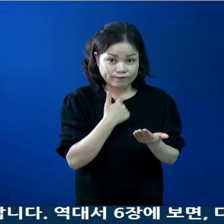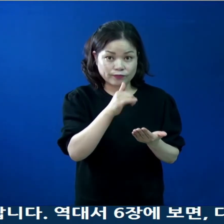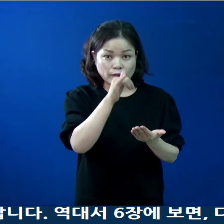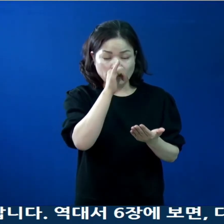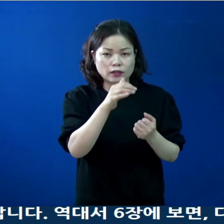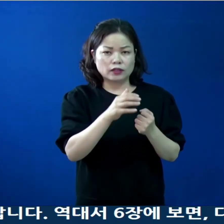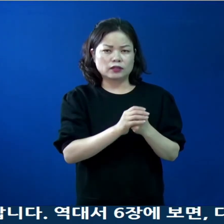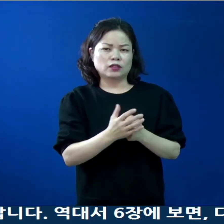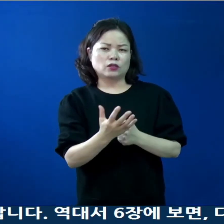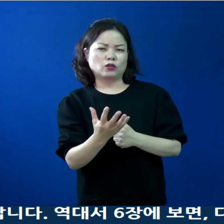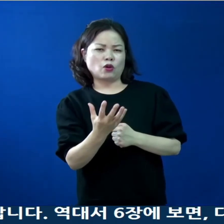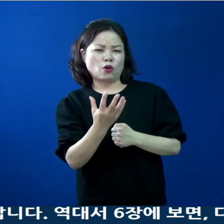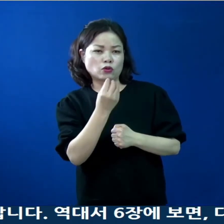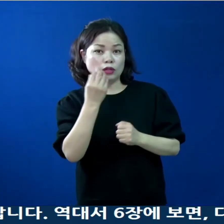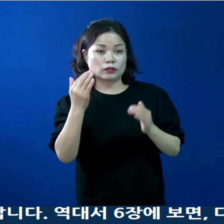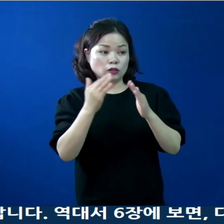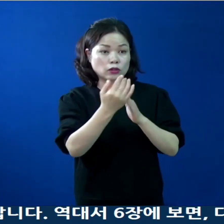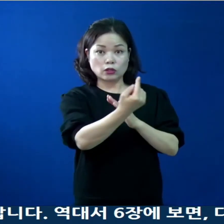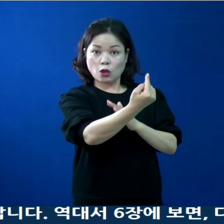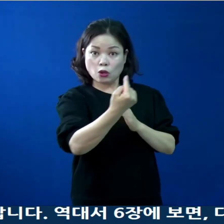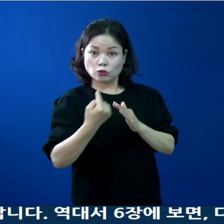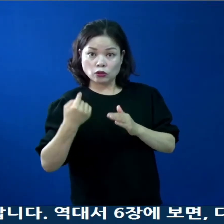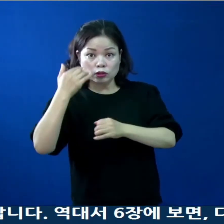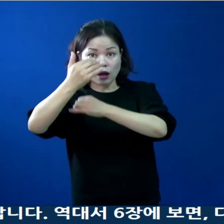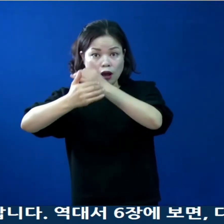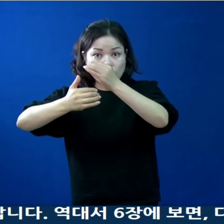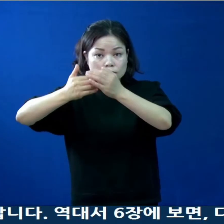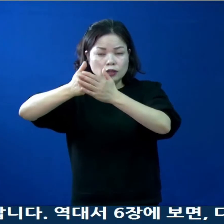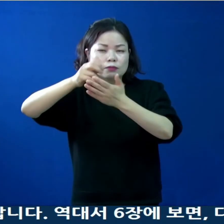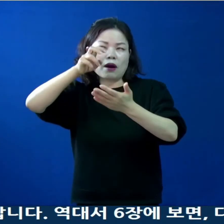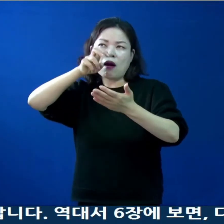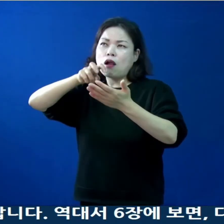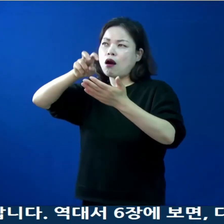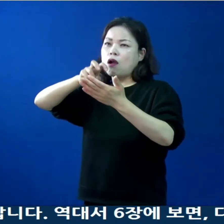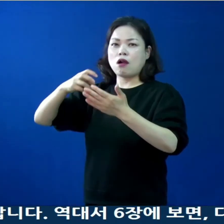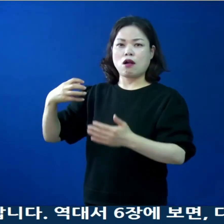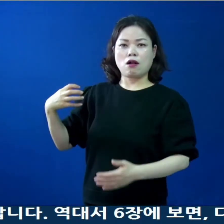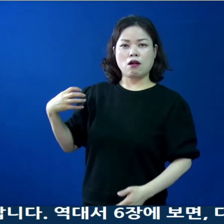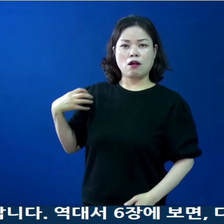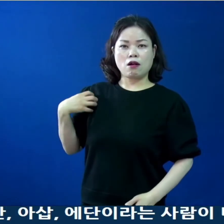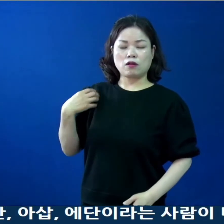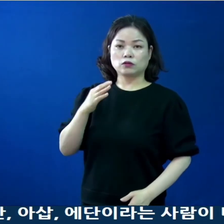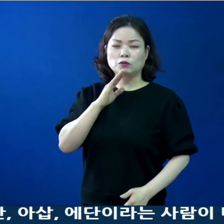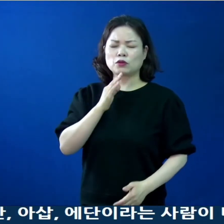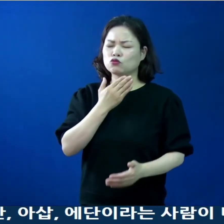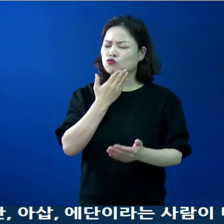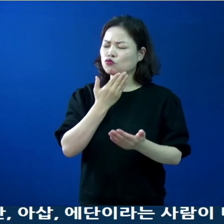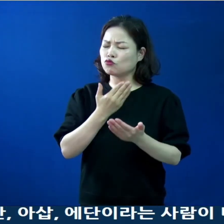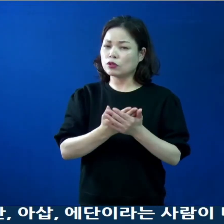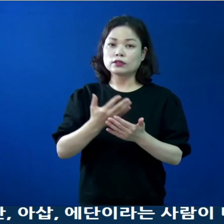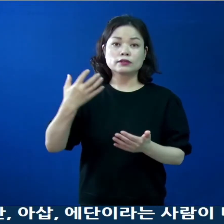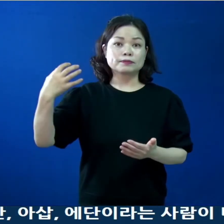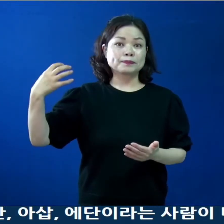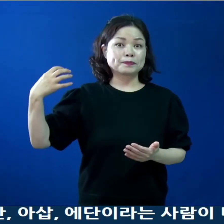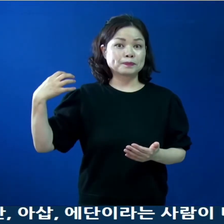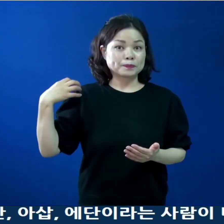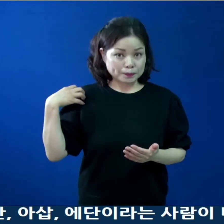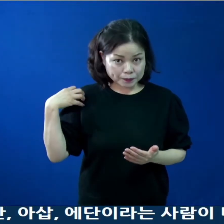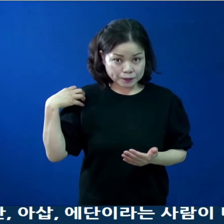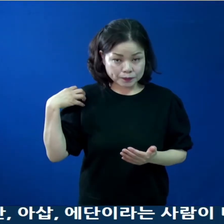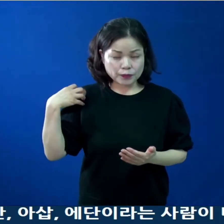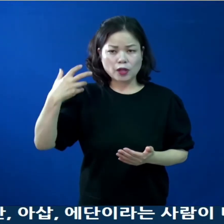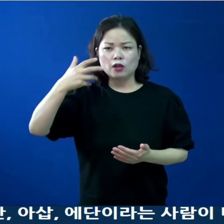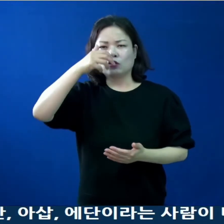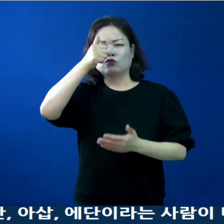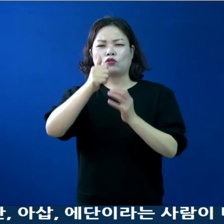거룩한 성전에 나와서 하나님의 찬양을 담당하는 정말 귀한 직분을 담당하게 된 것은